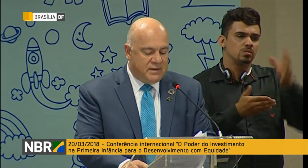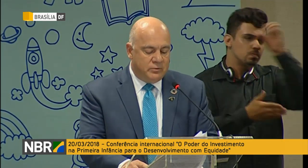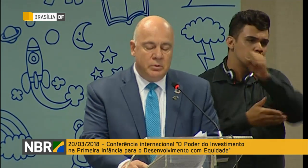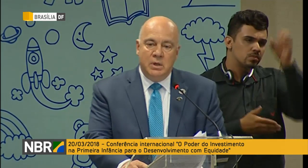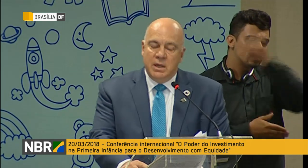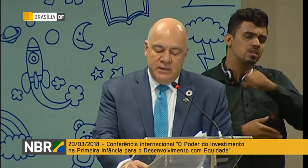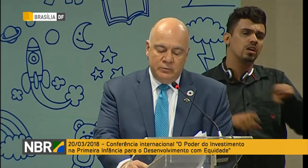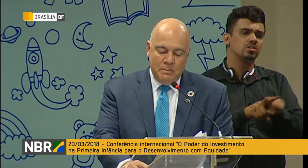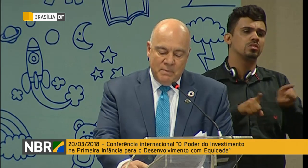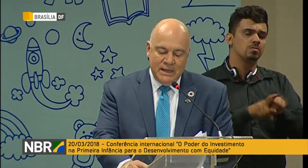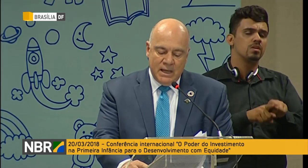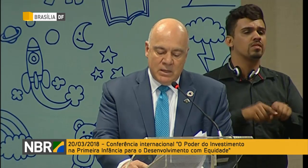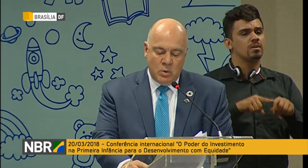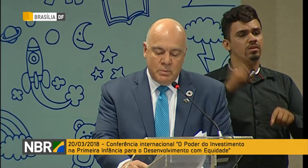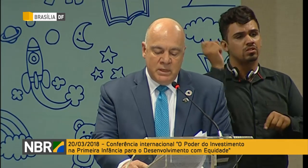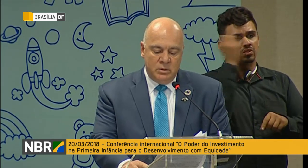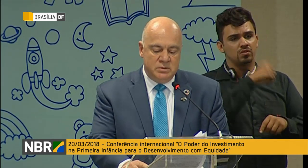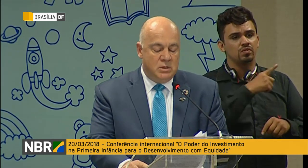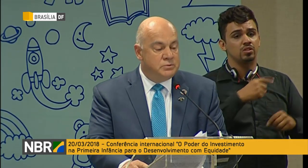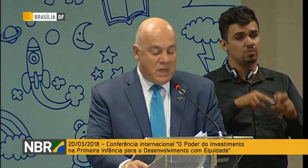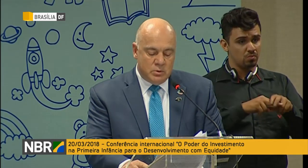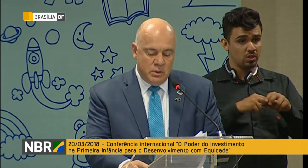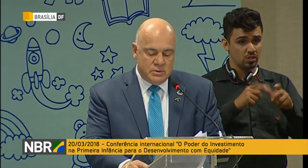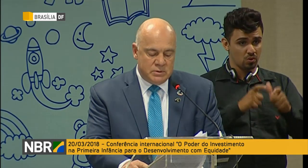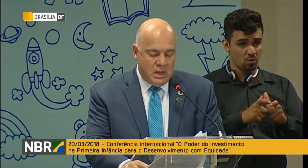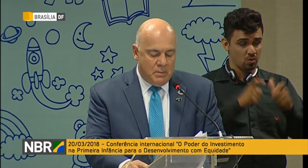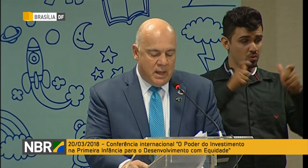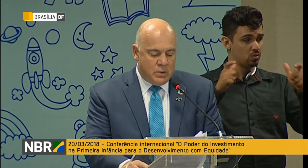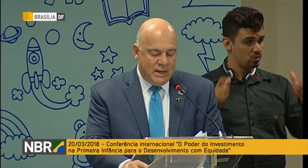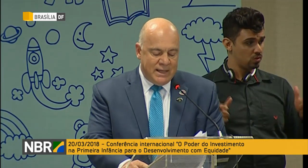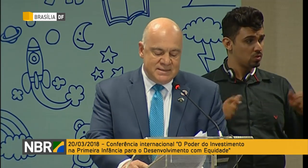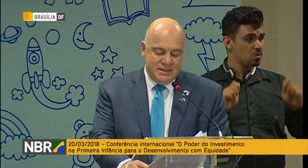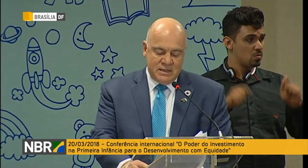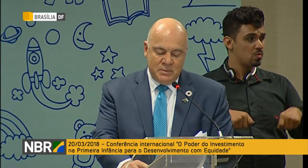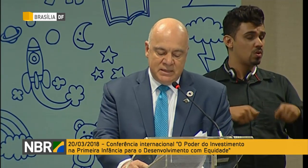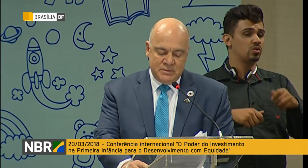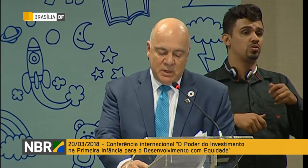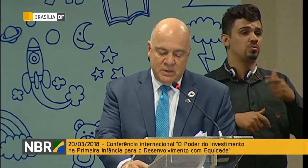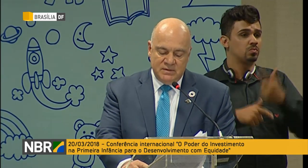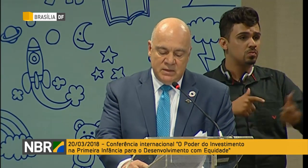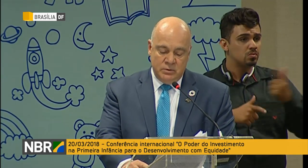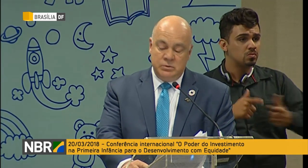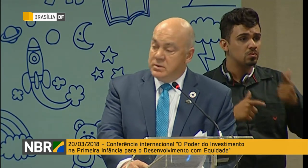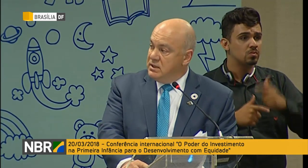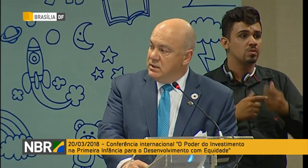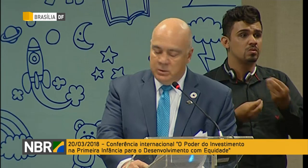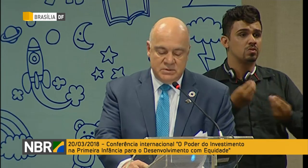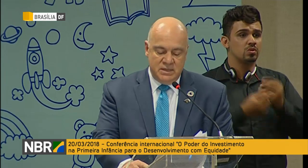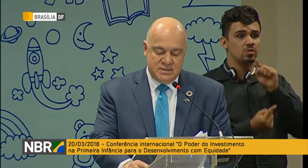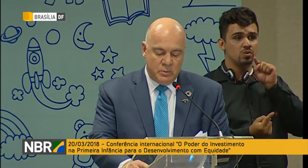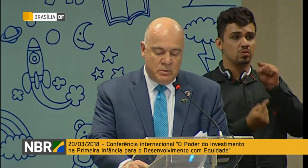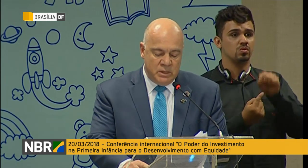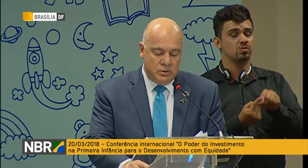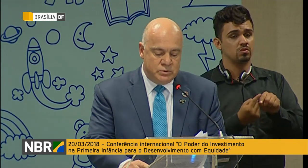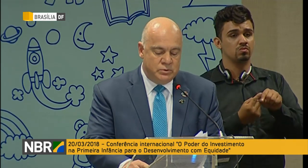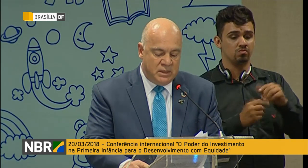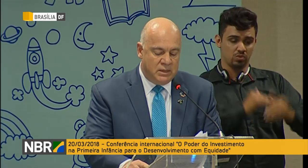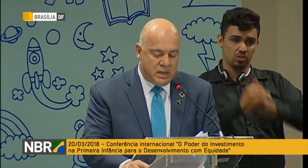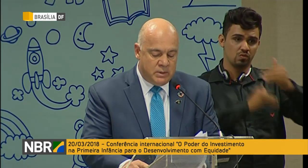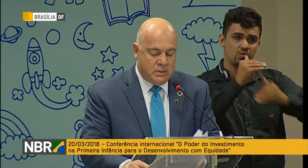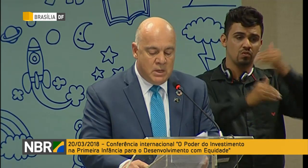longo prazo, isso implica o aumento de obstáculos para o alcance das metas previstas nos Objetivos de